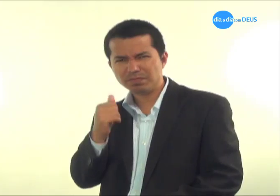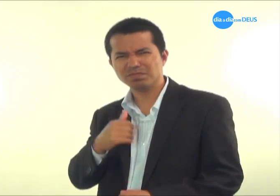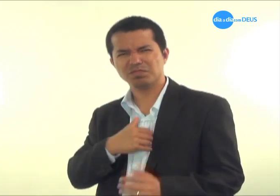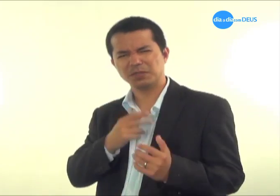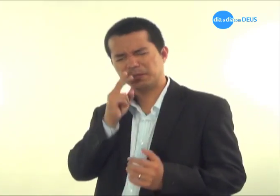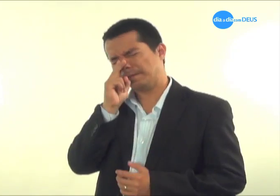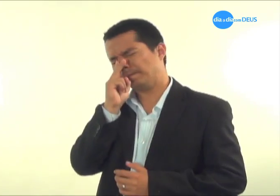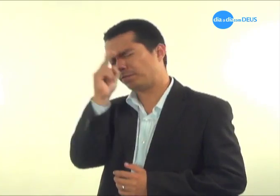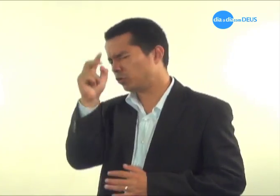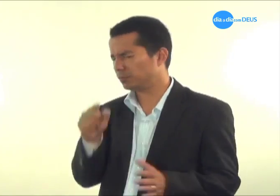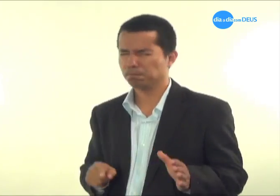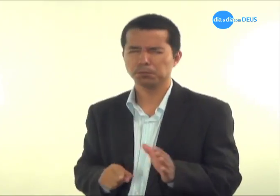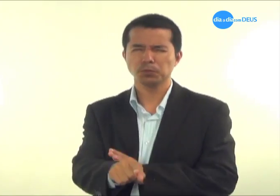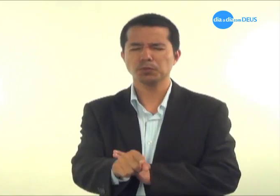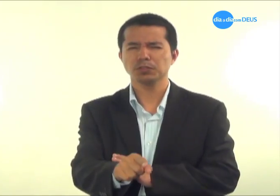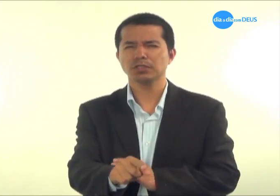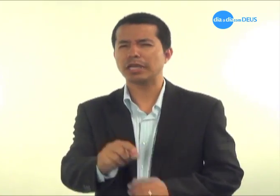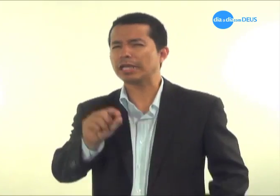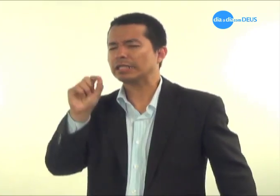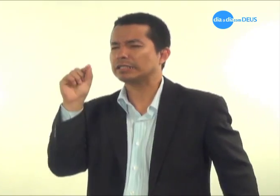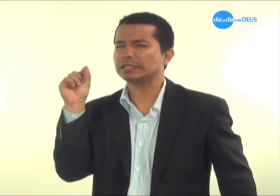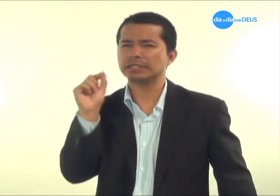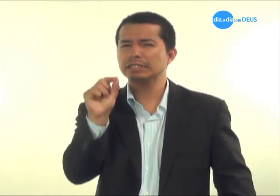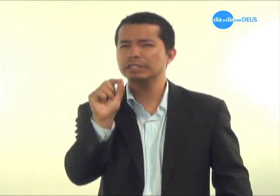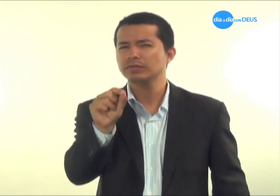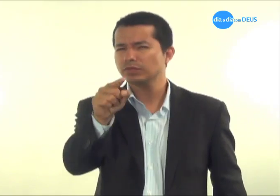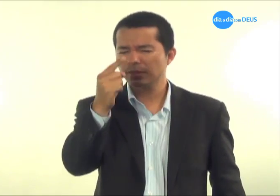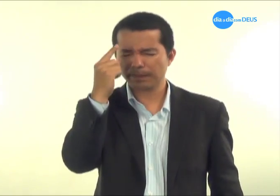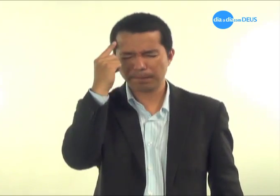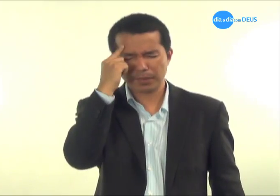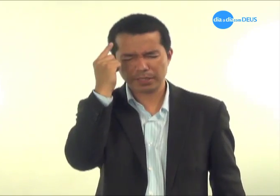Quem sabe uma pergunta ainda mais forte: que